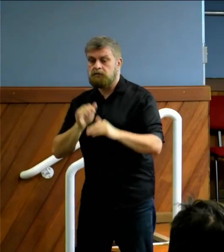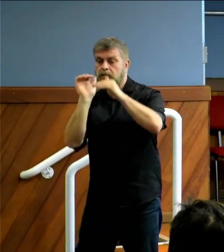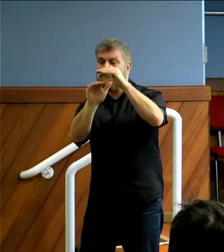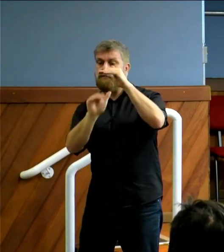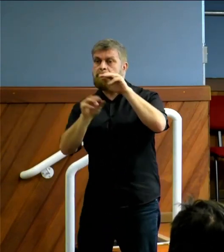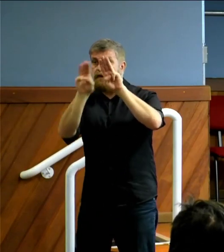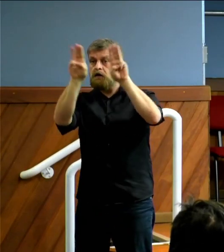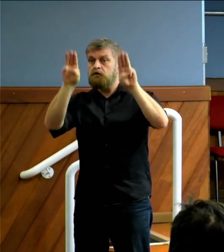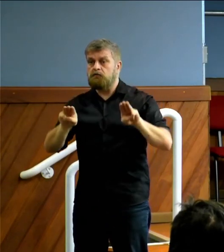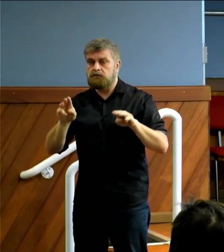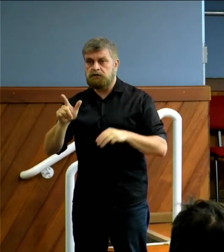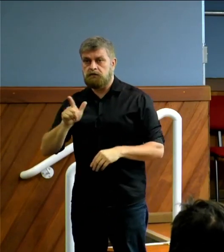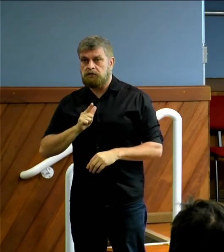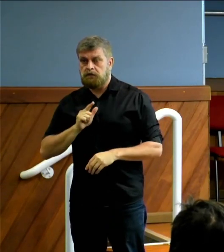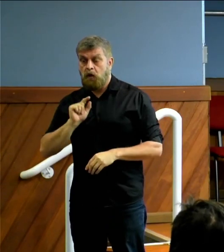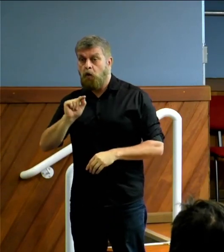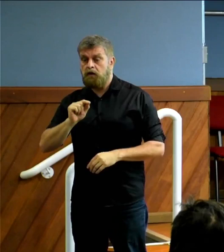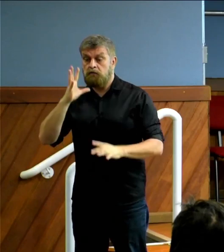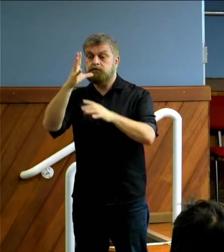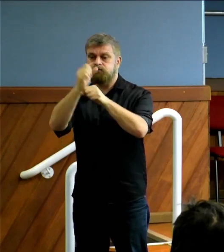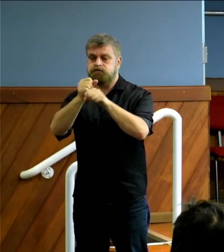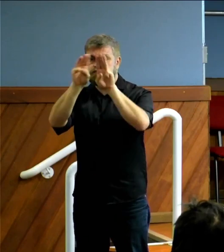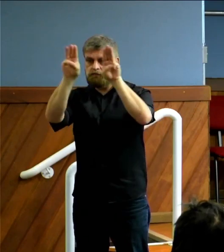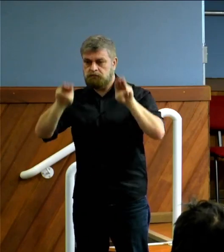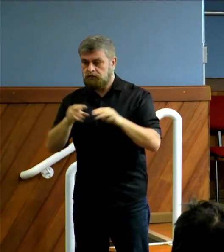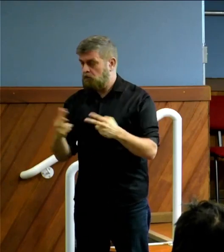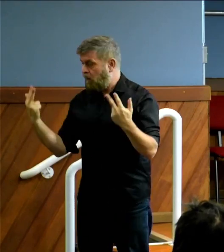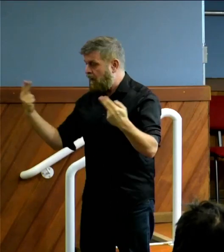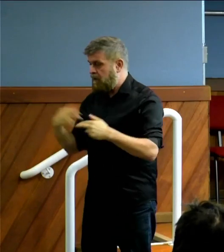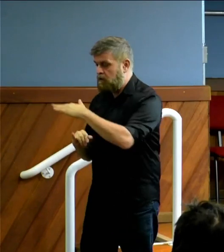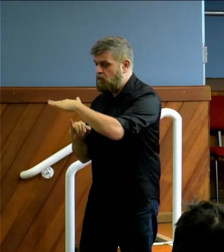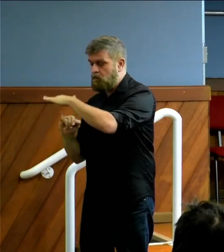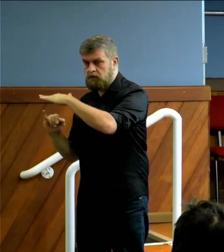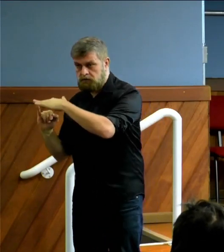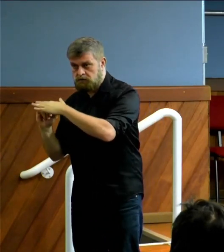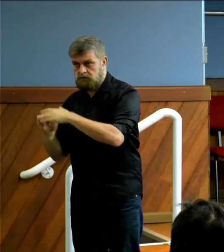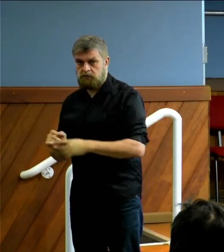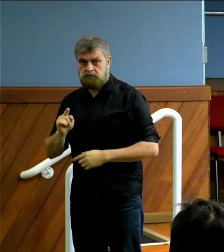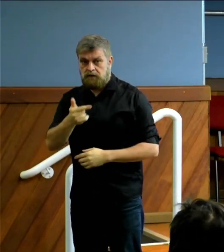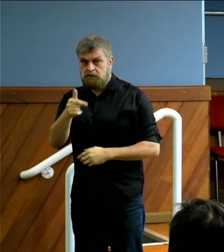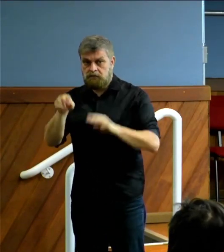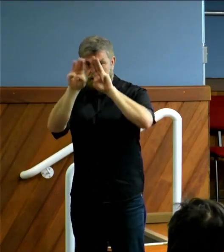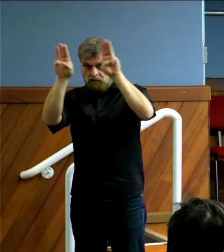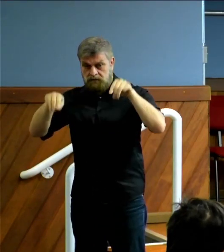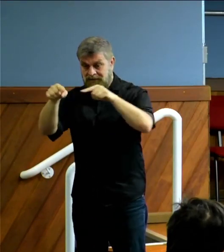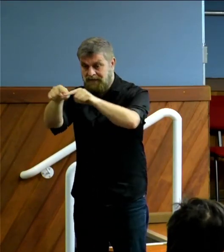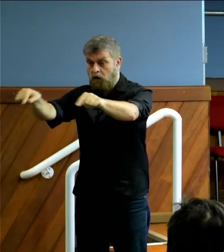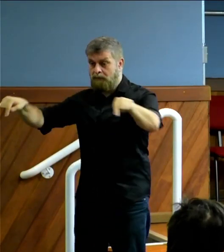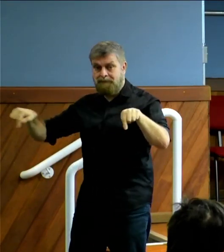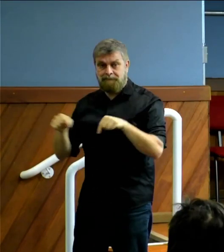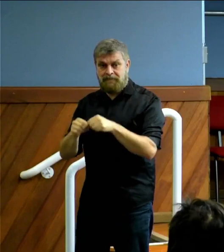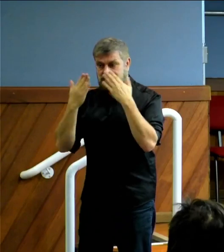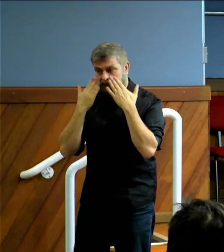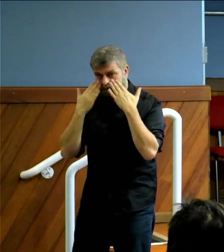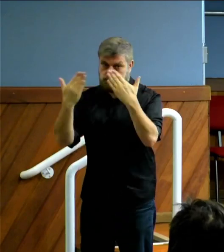museu? Porque você tem que fazer essa pergunta, qual é? É o mesmo acervo da sua instituição? Então, você não tem um museu, você tem uma sala de exposição.